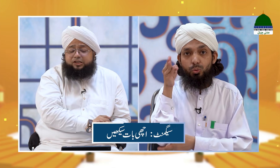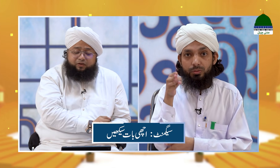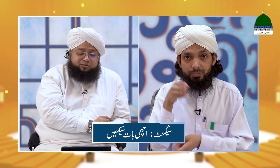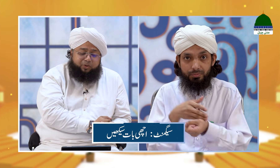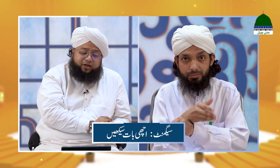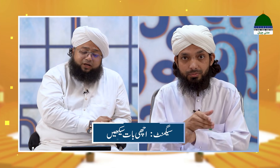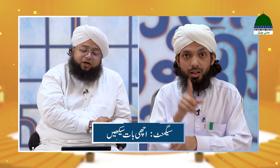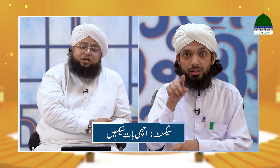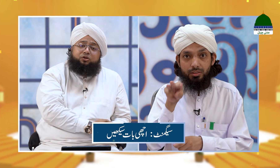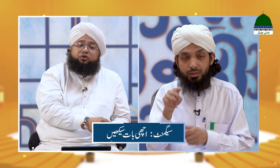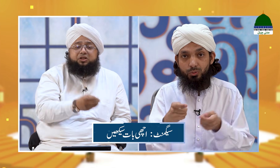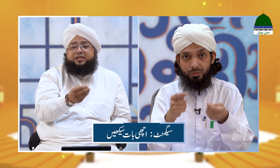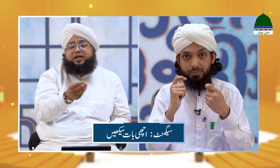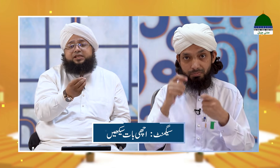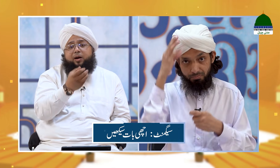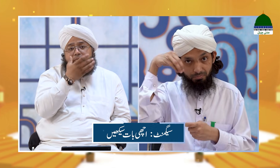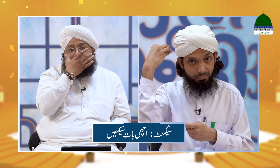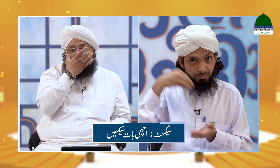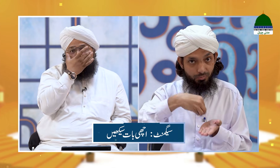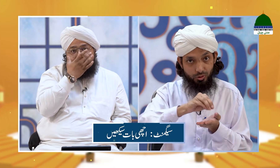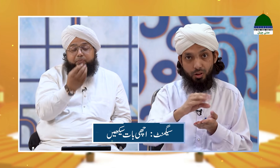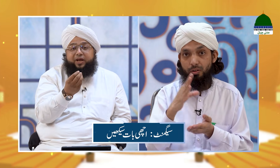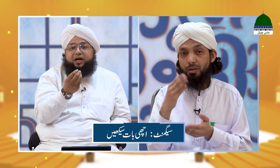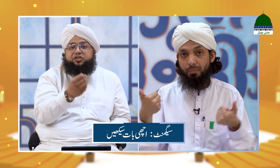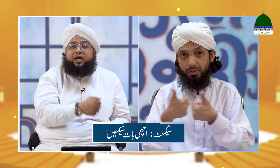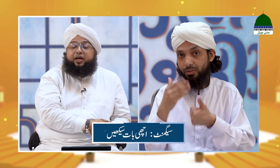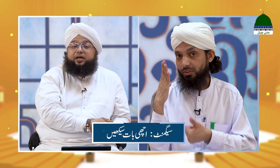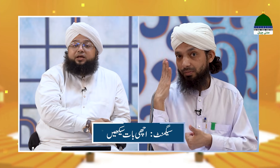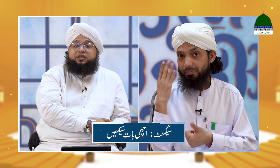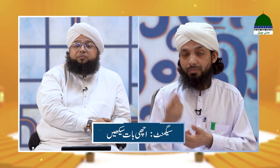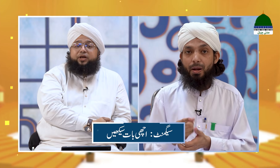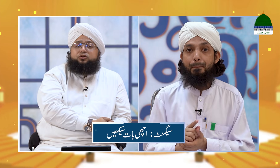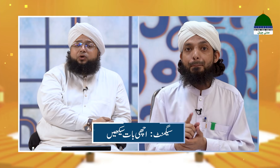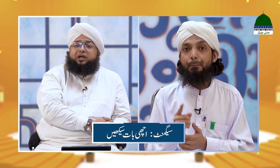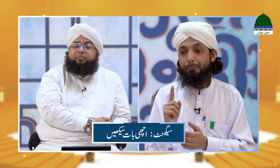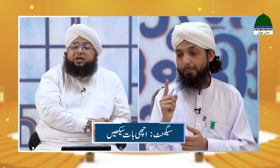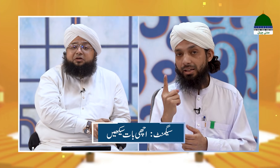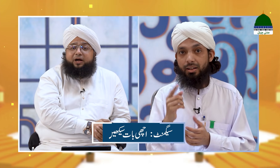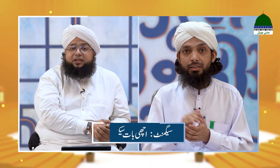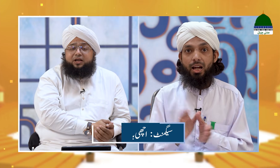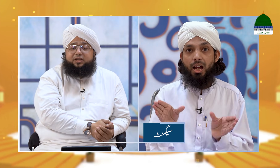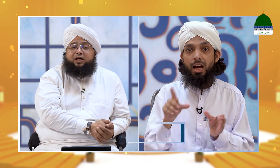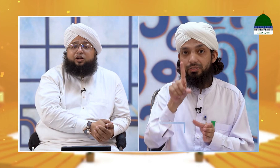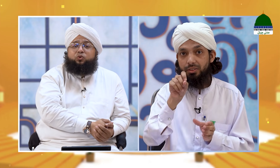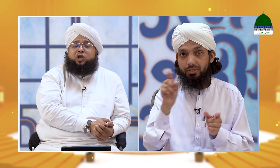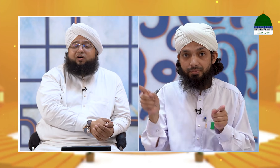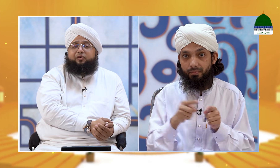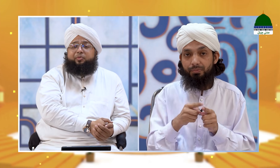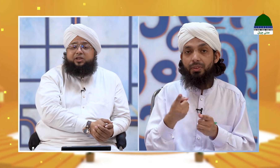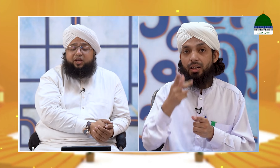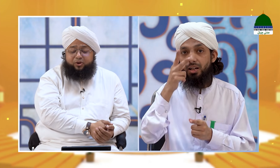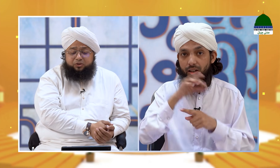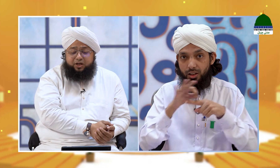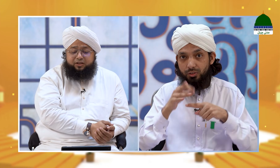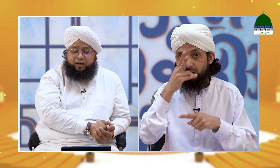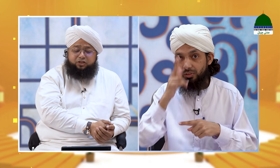کرنے کا ثواب، سبحان اللہ۔ تو جو ان 10 ایام میں جو پہلا عشرہ ہے، اس میں جو اللہ پاک کی عبادت کرتے ہیں، راتوں کو نوافل